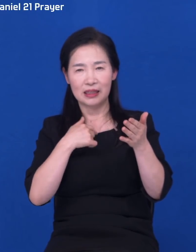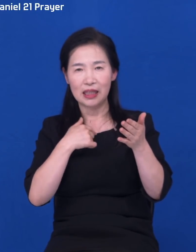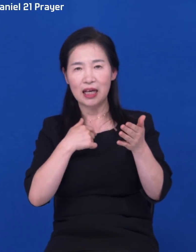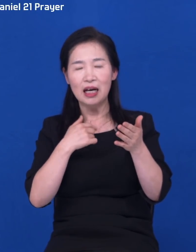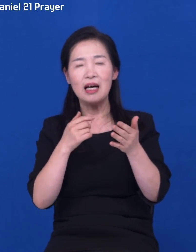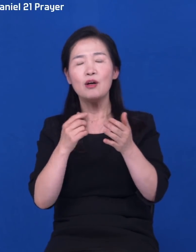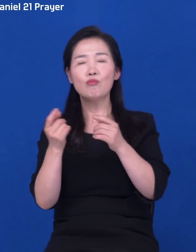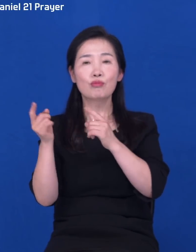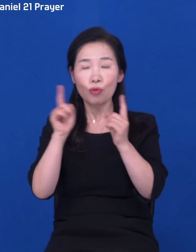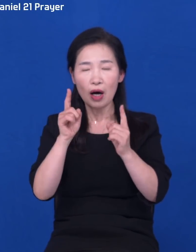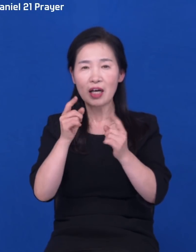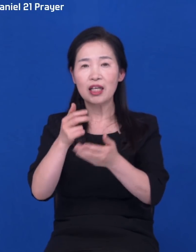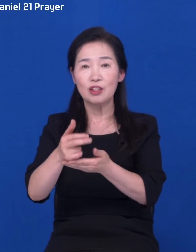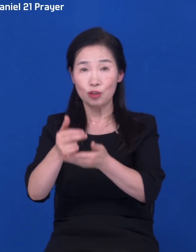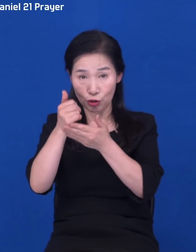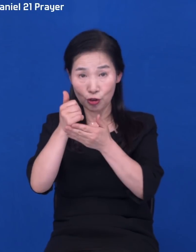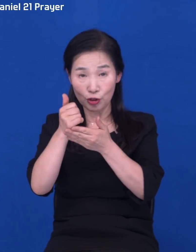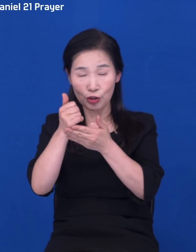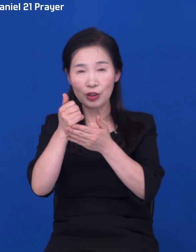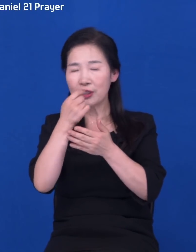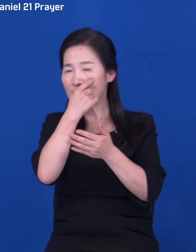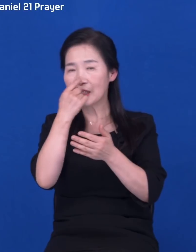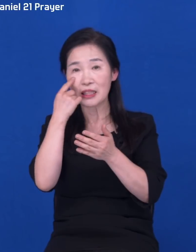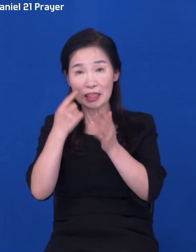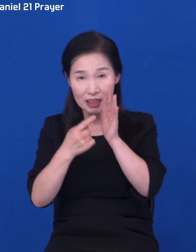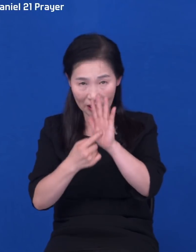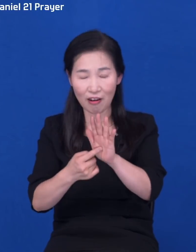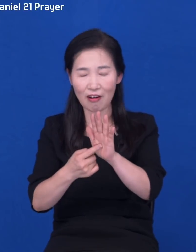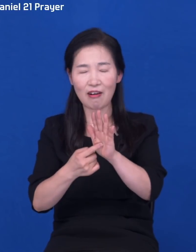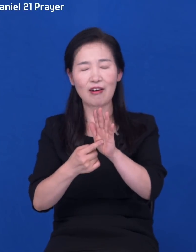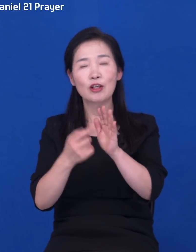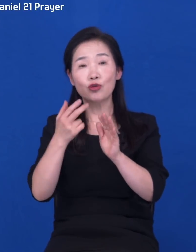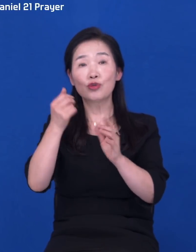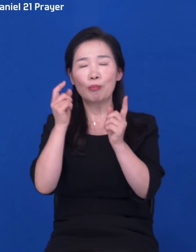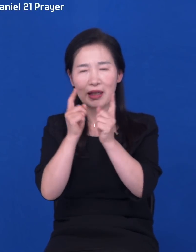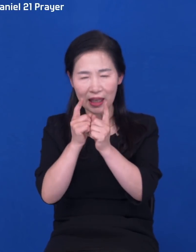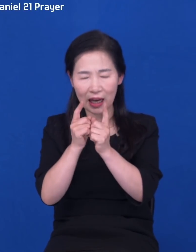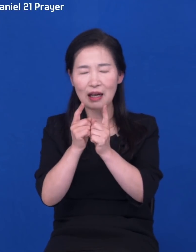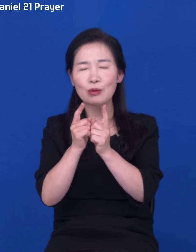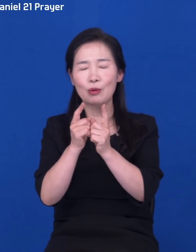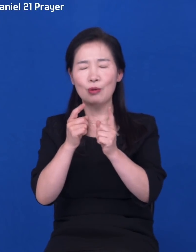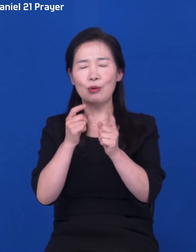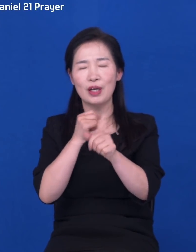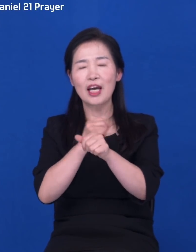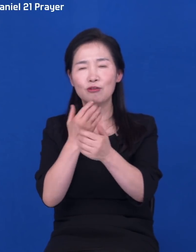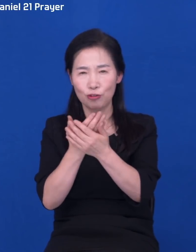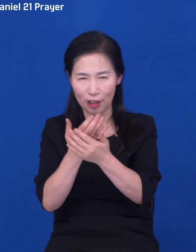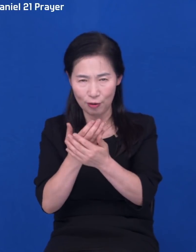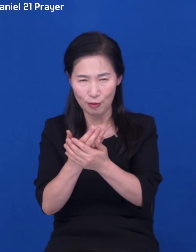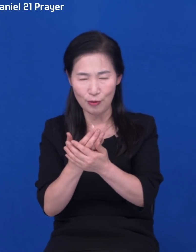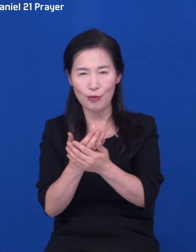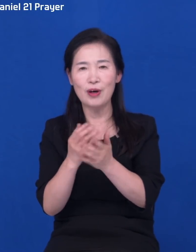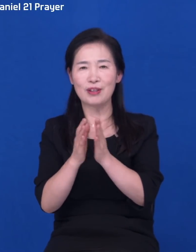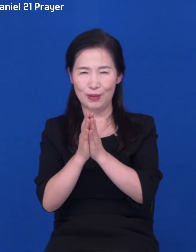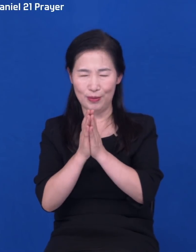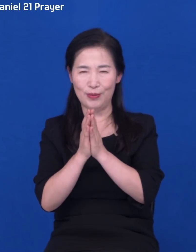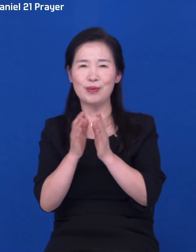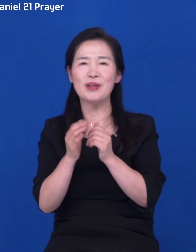부활하신 부활하신 예수님을 주로 꼭 만나게 해주세요. 이렇게 기도를 하면서 그리고